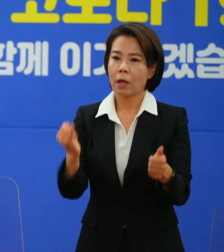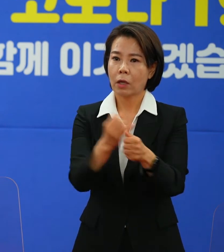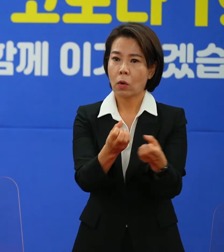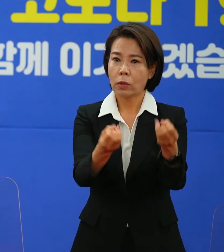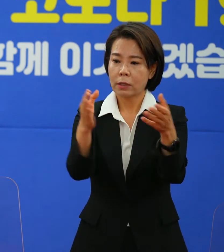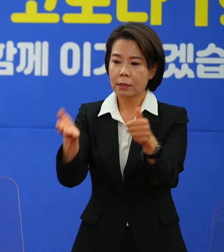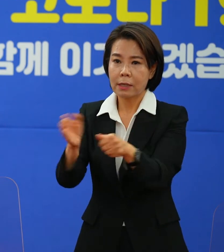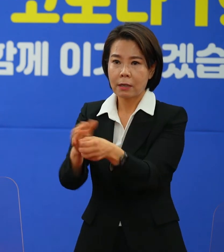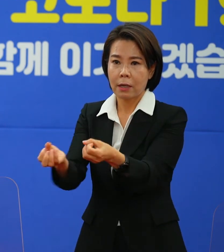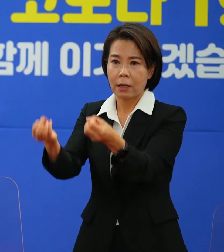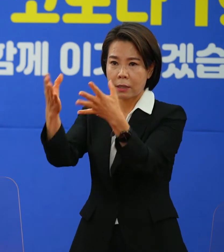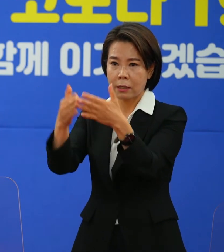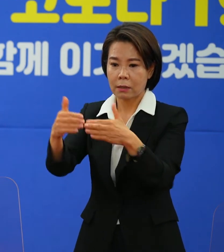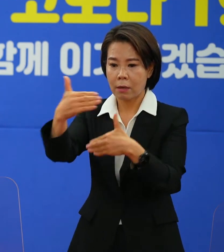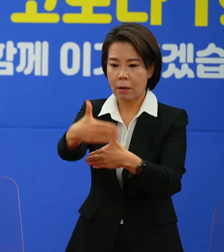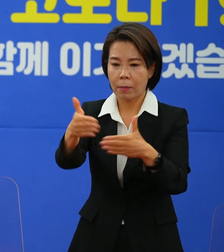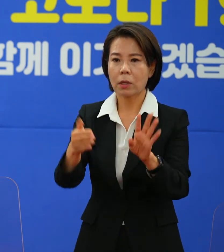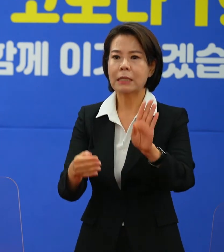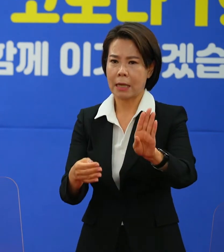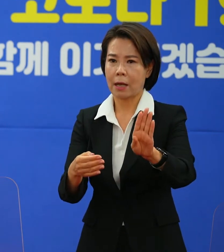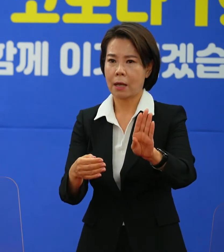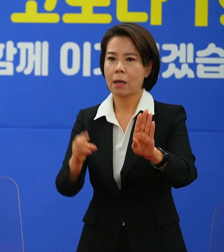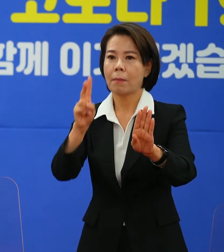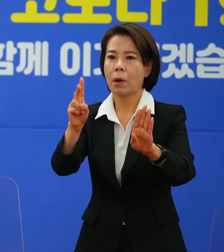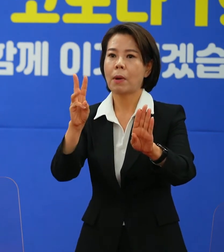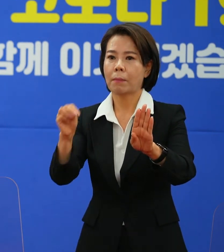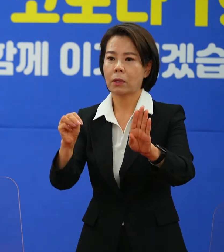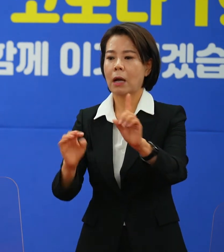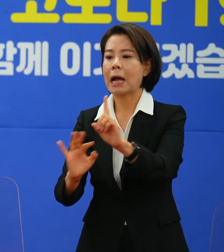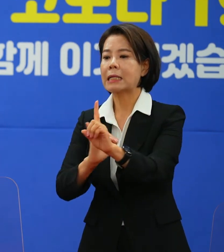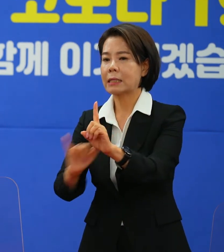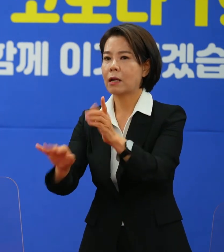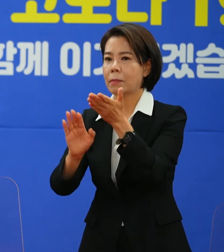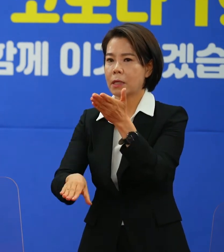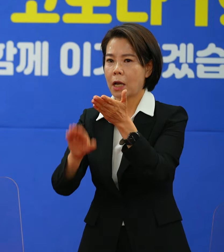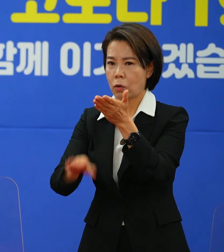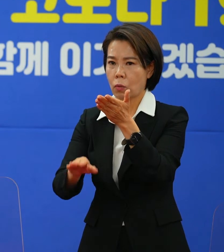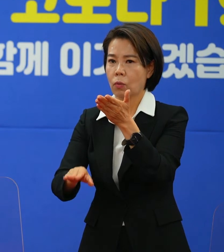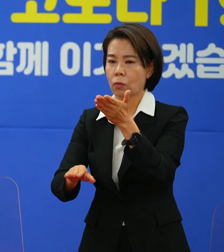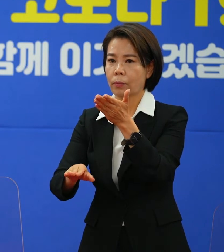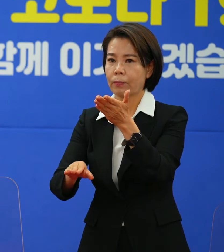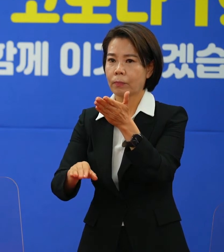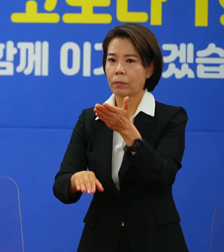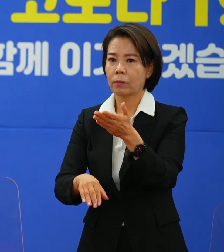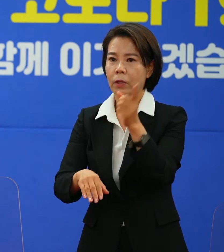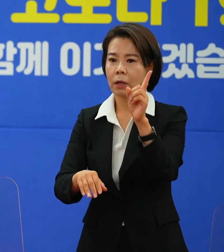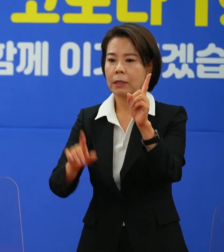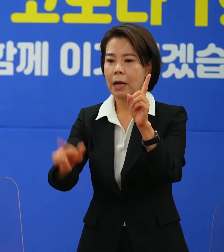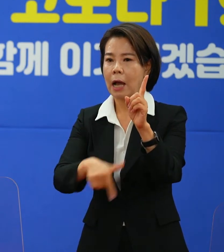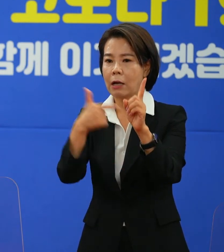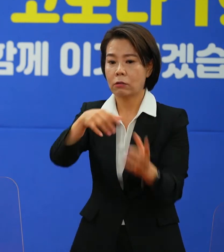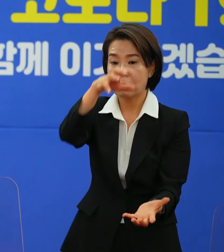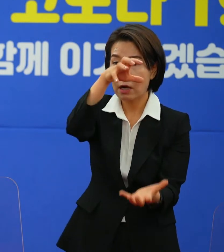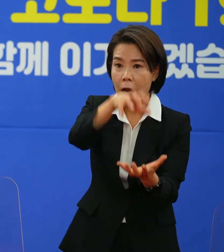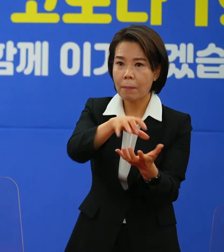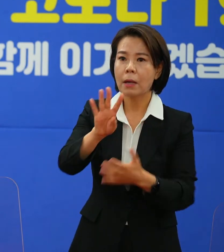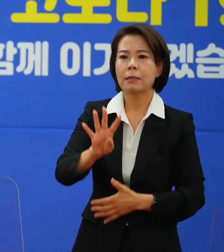결혼식과 장례식은 시설 면적 4평방미터당 1명 이하로 유지해야 하고 1일 누적